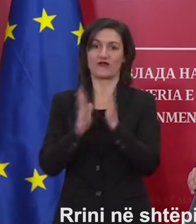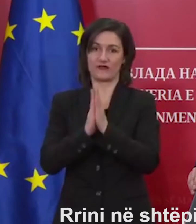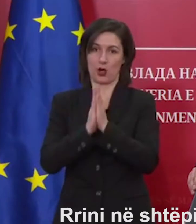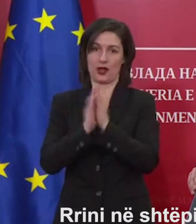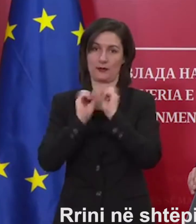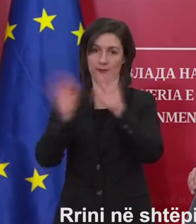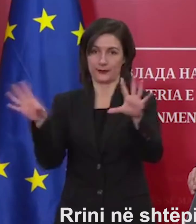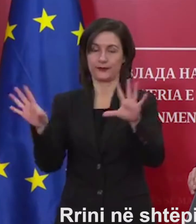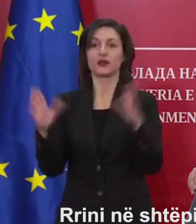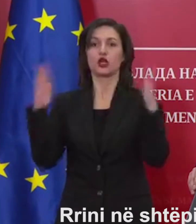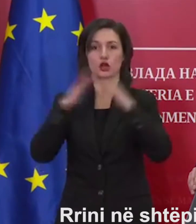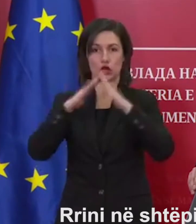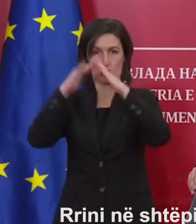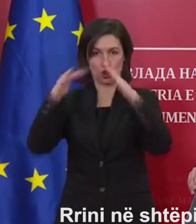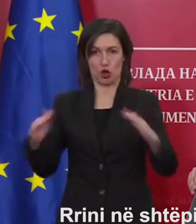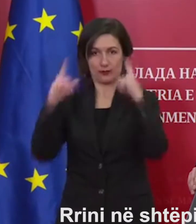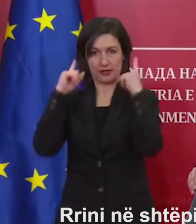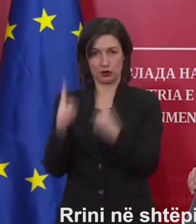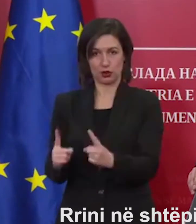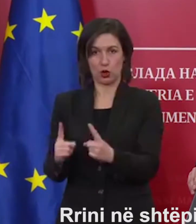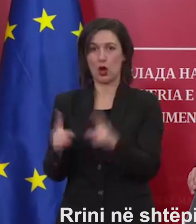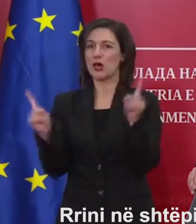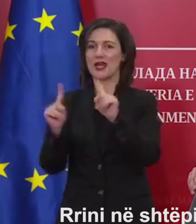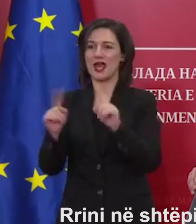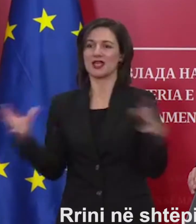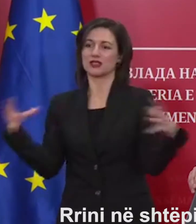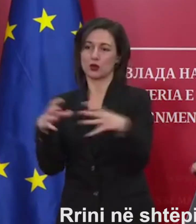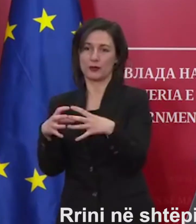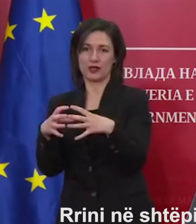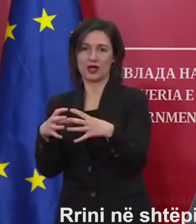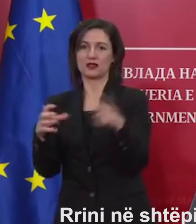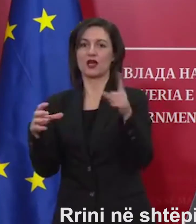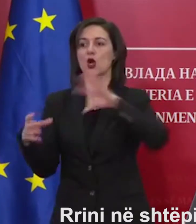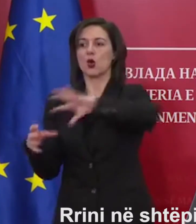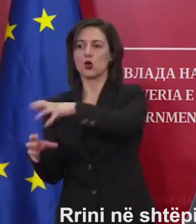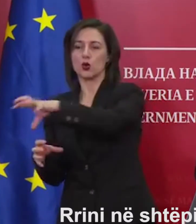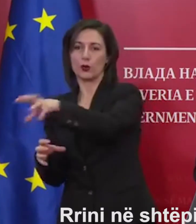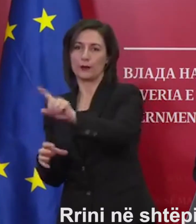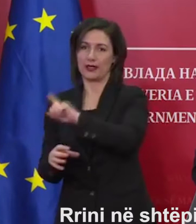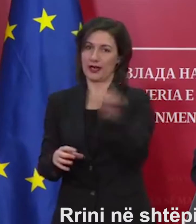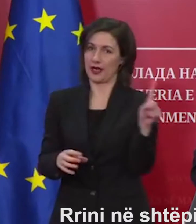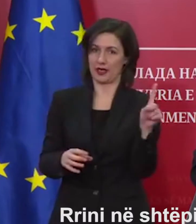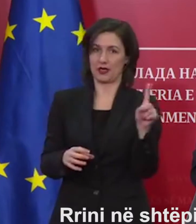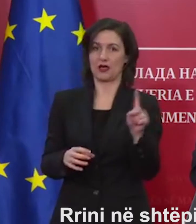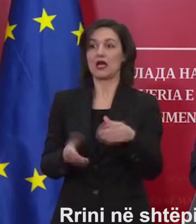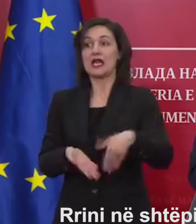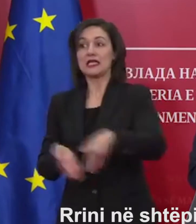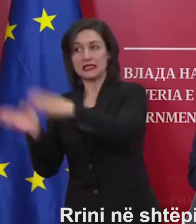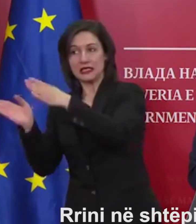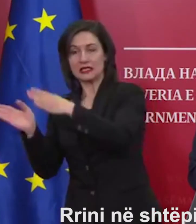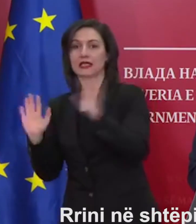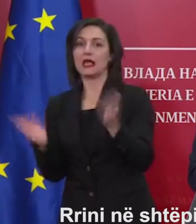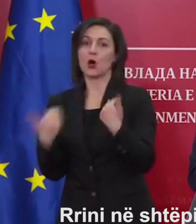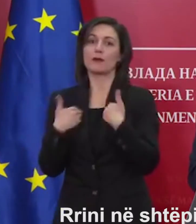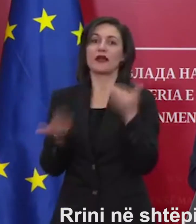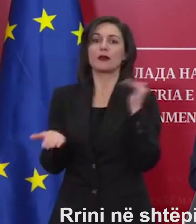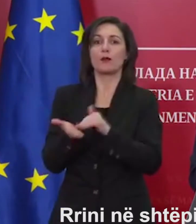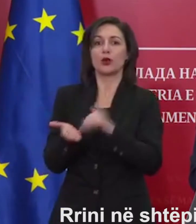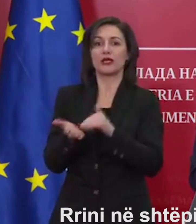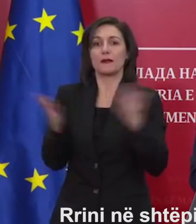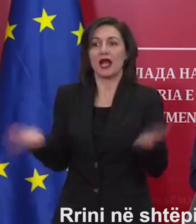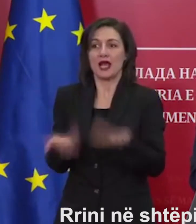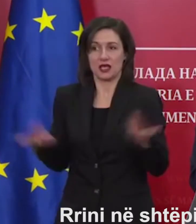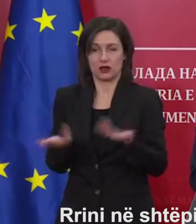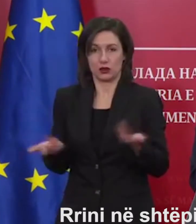се собирајте, не се групирајте, излегувајте само ако имате некоја итност, ограничете